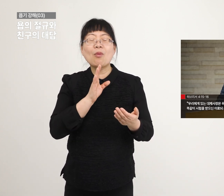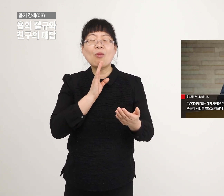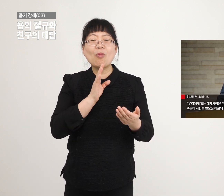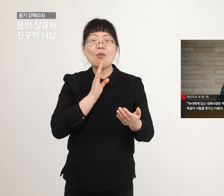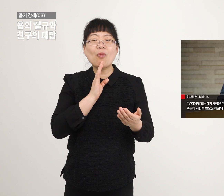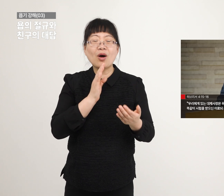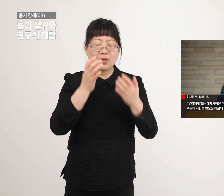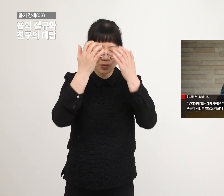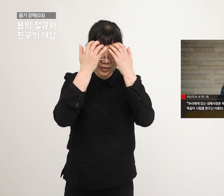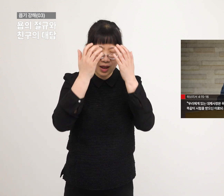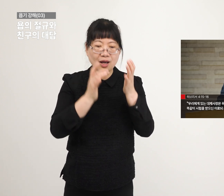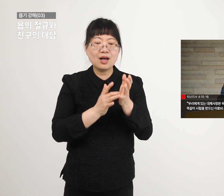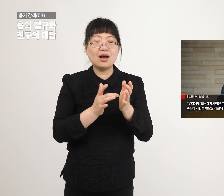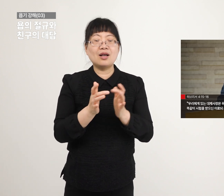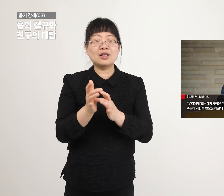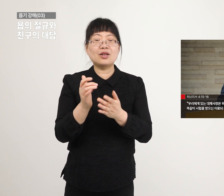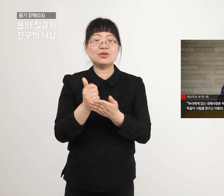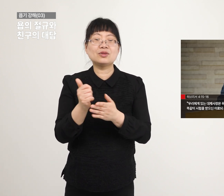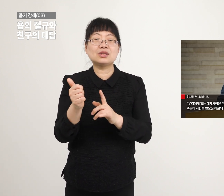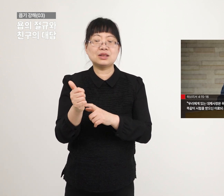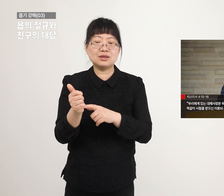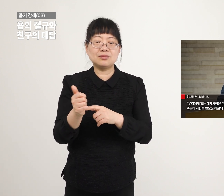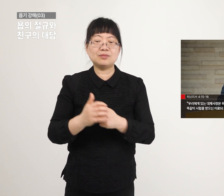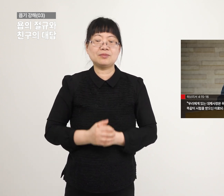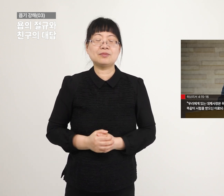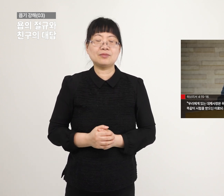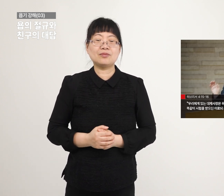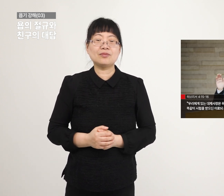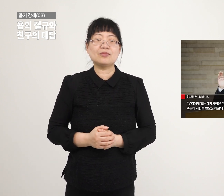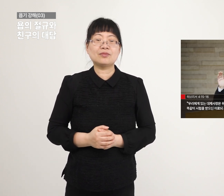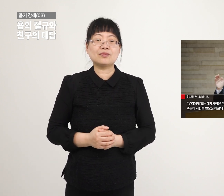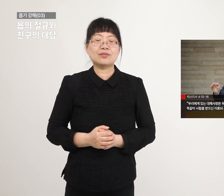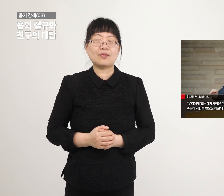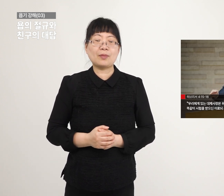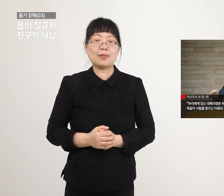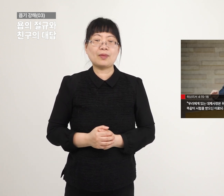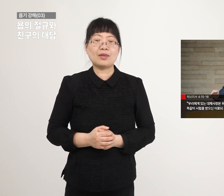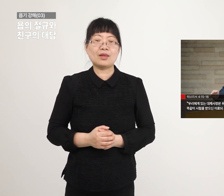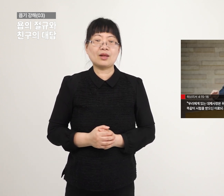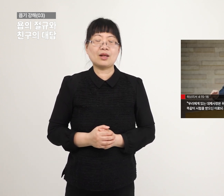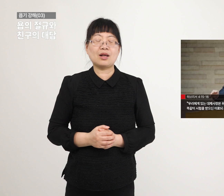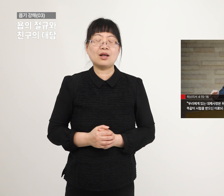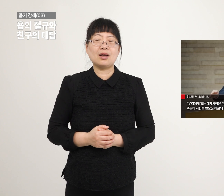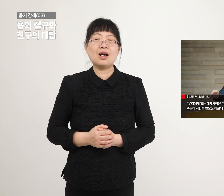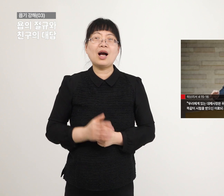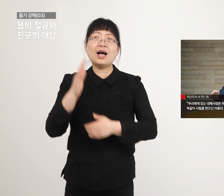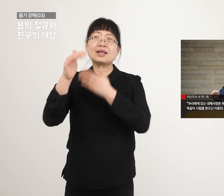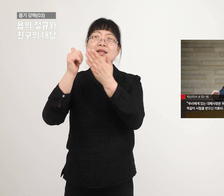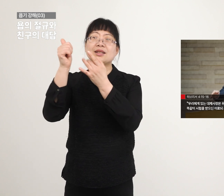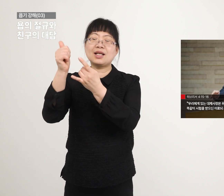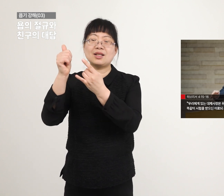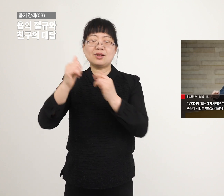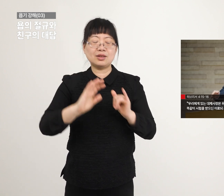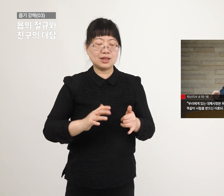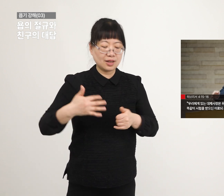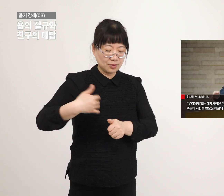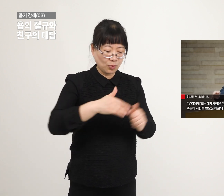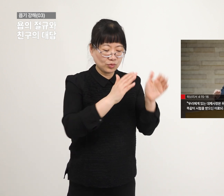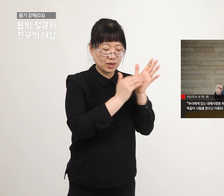누가 그렇게 해주셨습니까? 하나님의 아들 예수 그리스도를 이 땅에